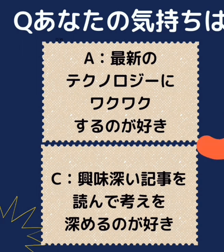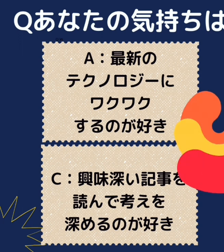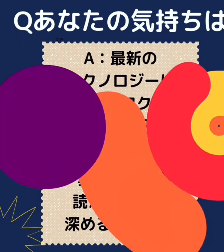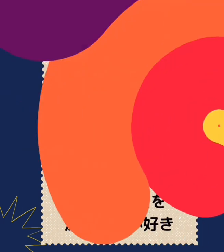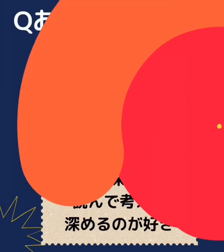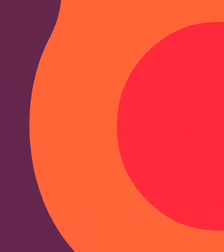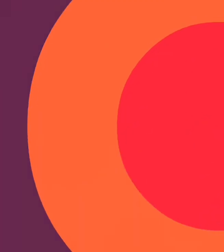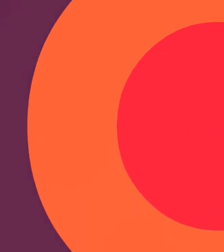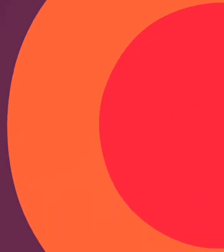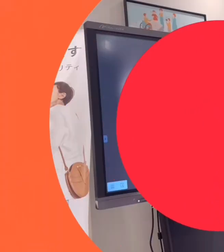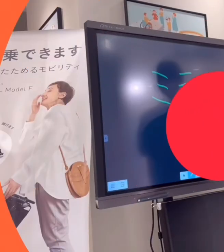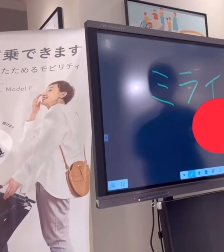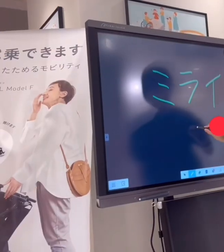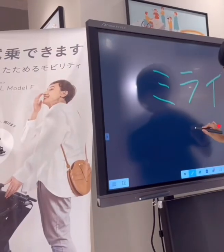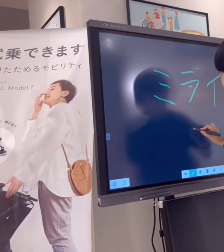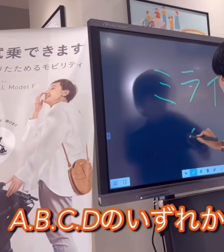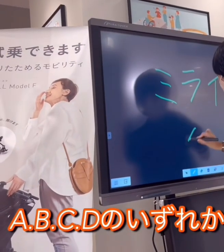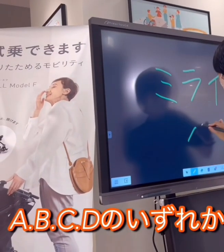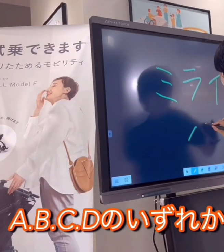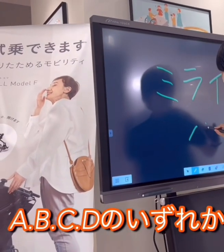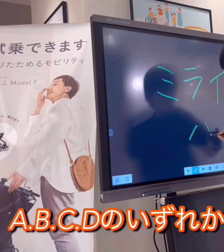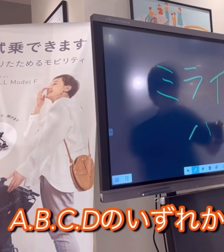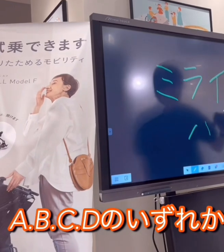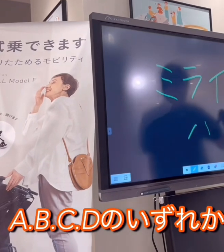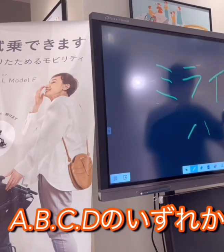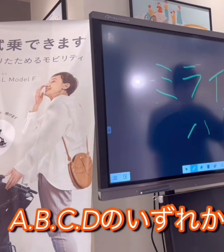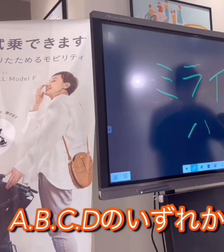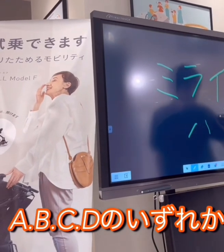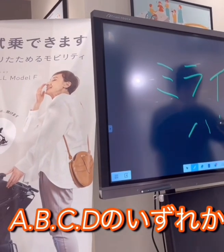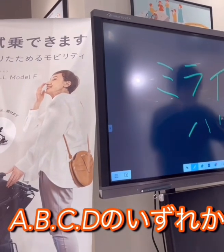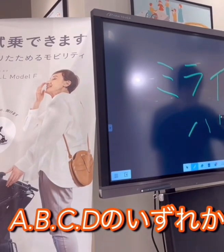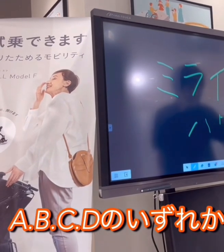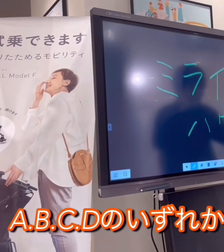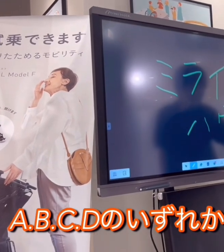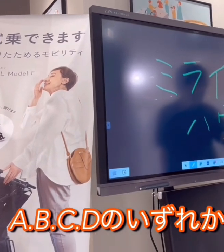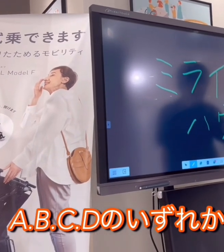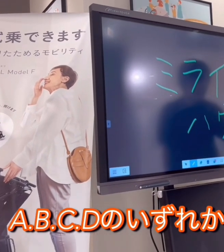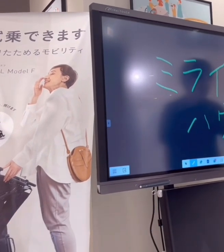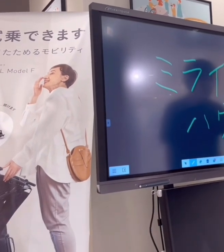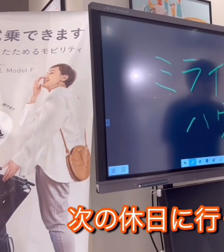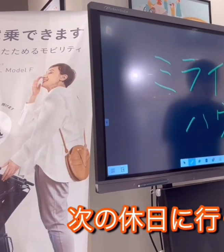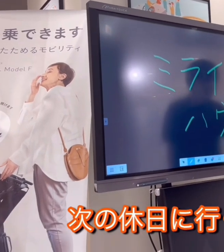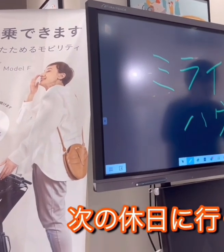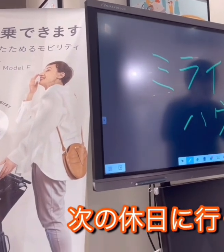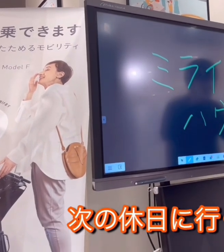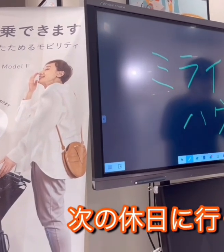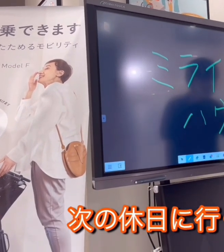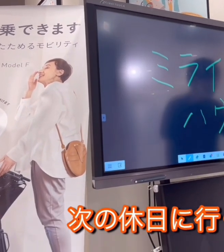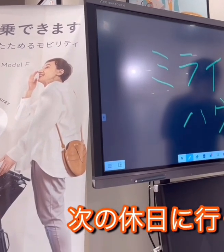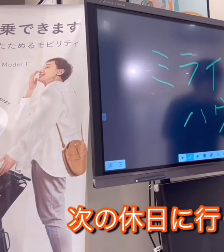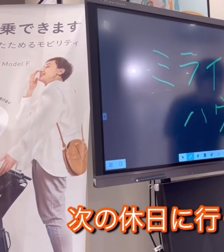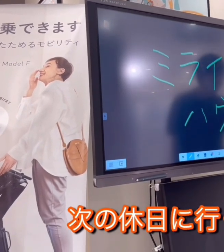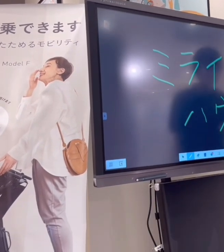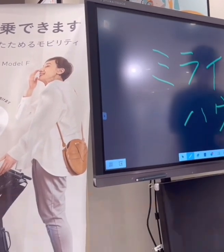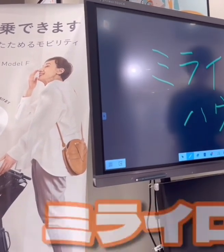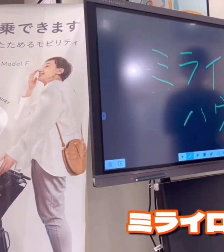好き。A、B、C、D のいずれかを選んだあなたが次の休日に行くべき場所はミライロハウ